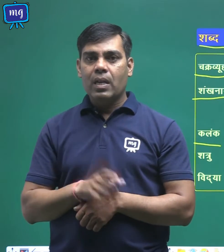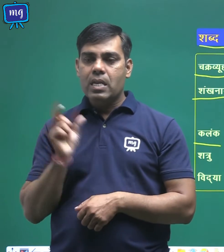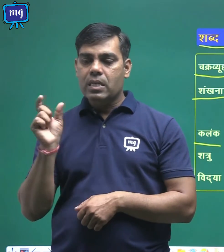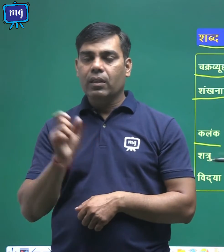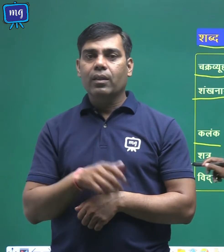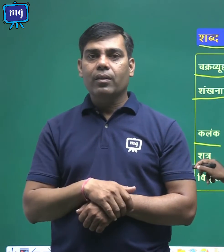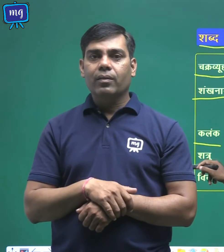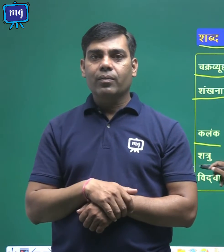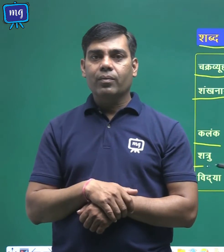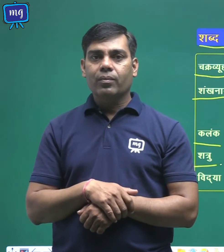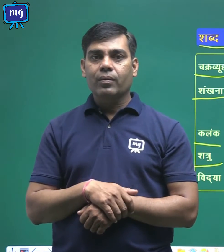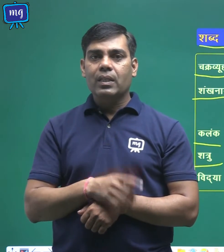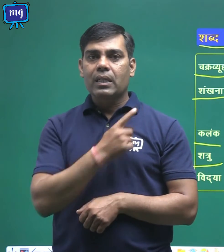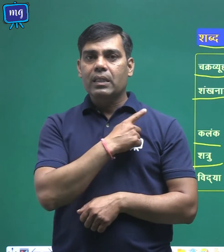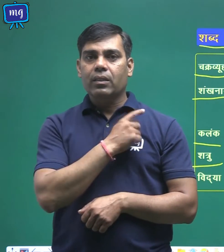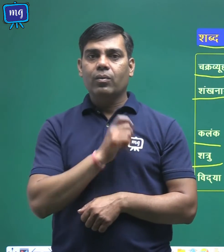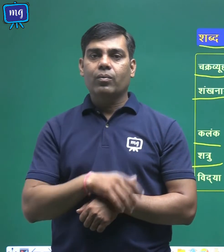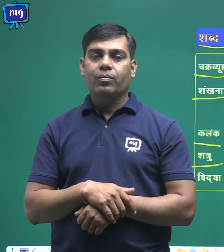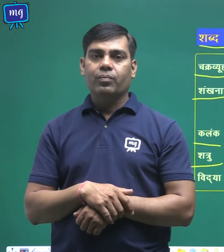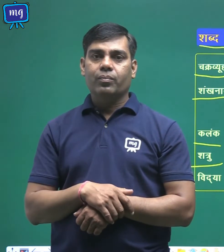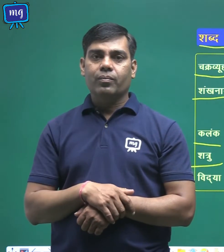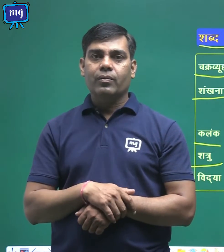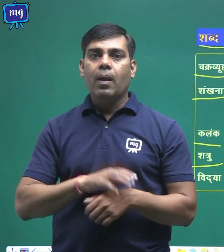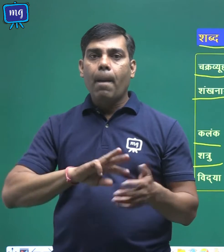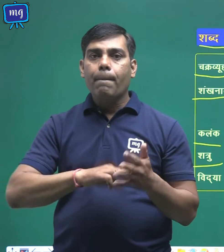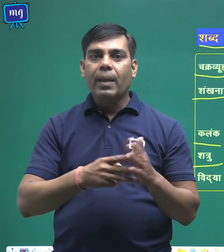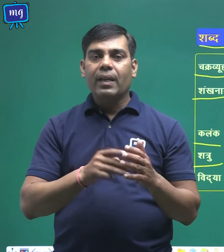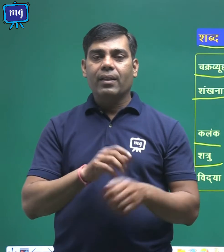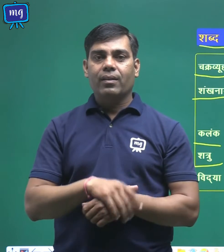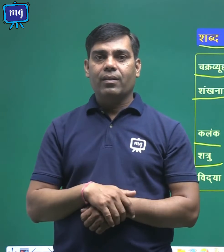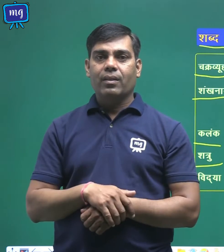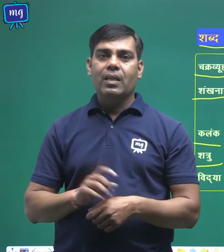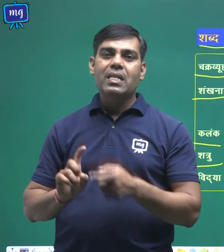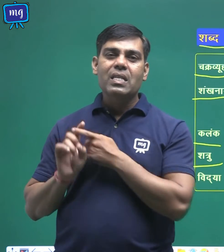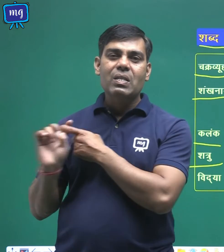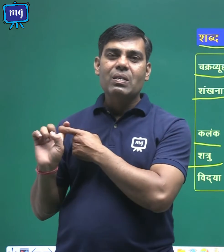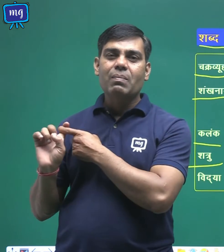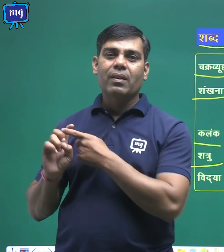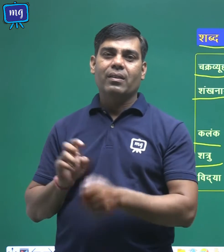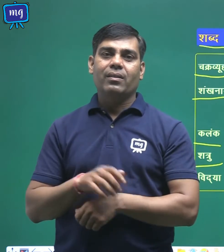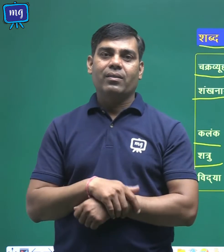शब्द है शत्रु, अर्थ है दुश्मन।